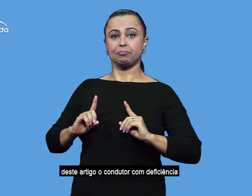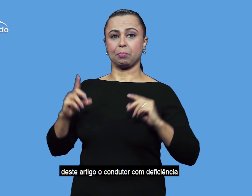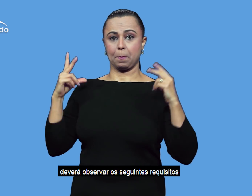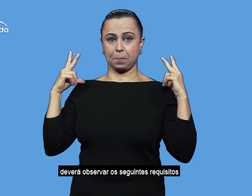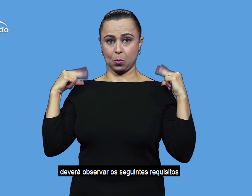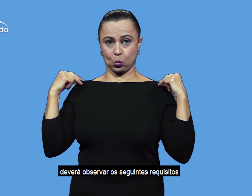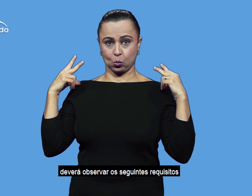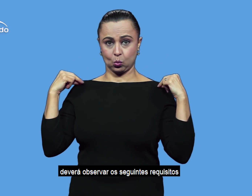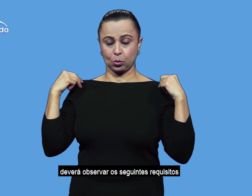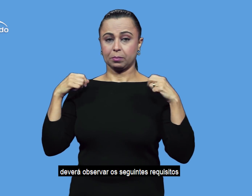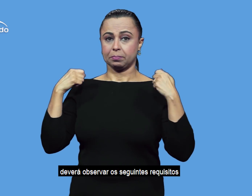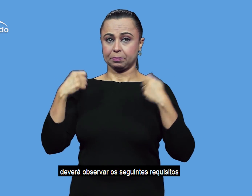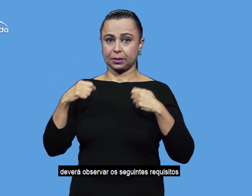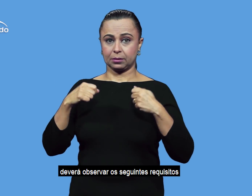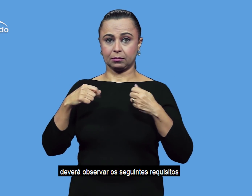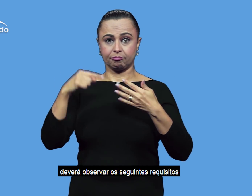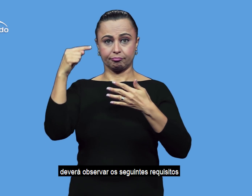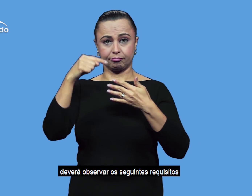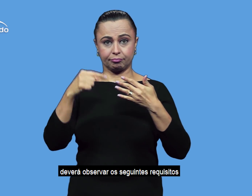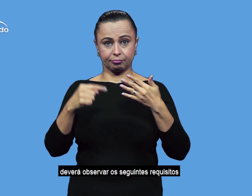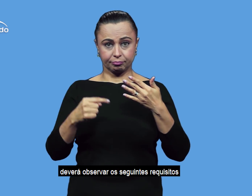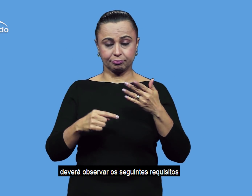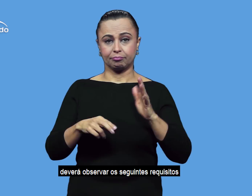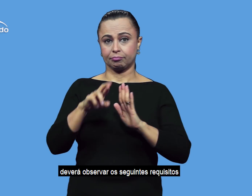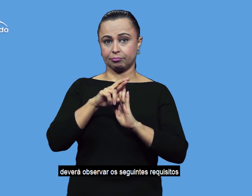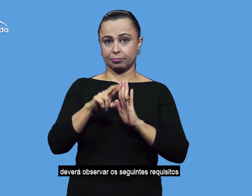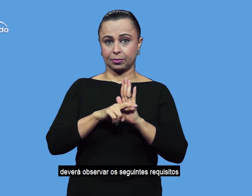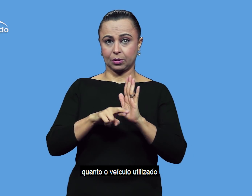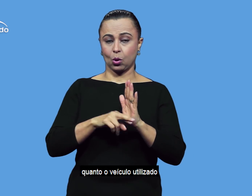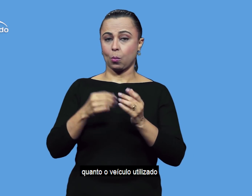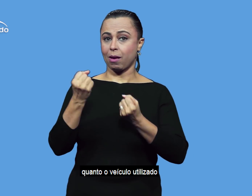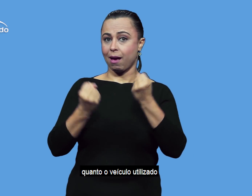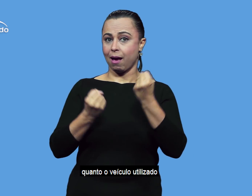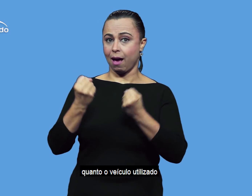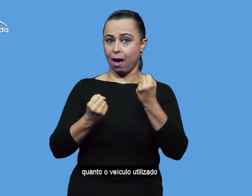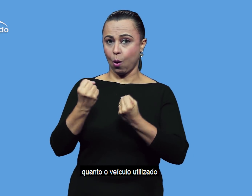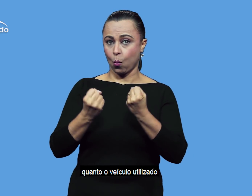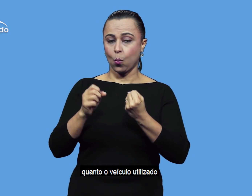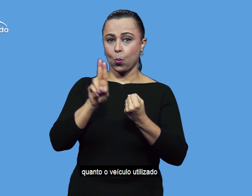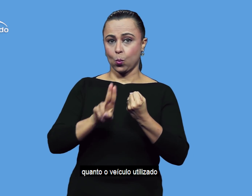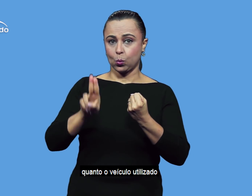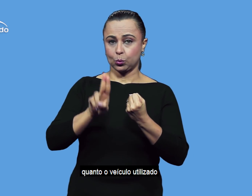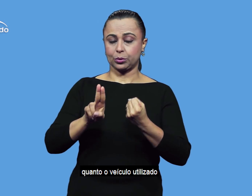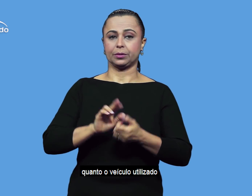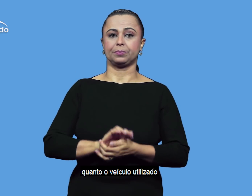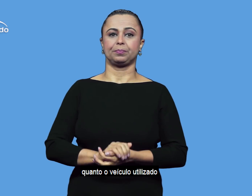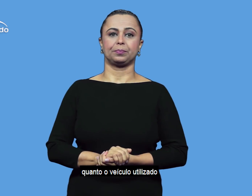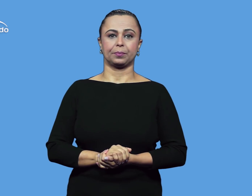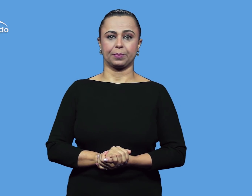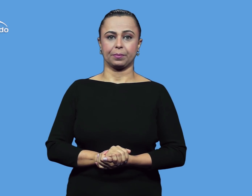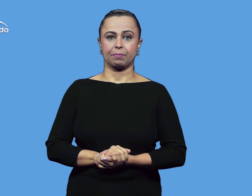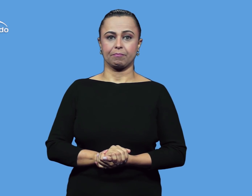deficiência deverá observar os seguintes requisitos quanto o veículo utilizado em